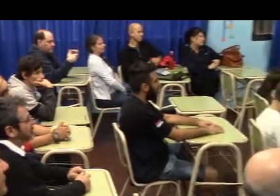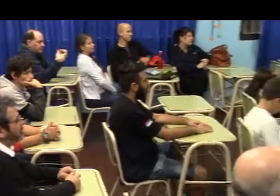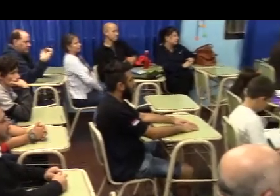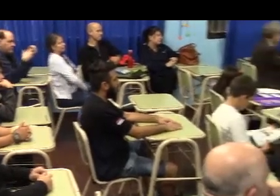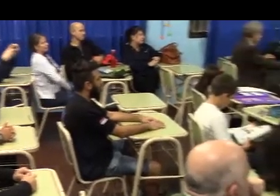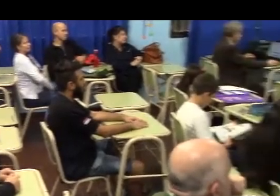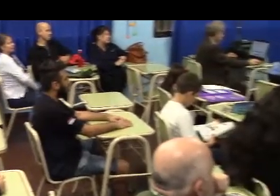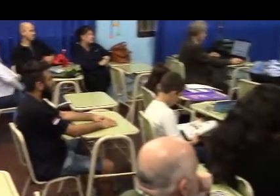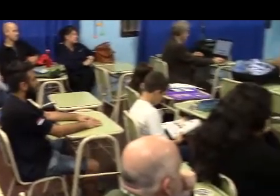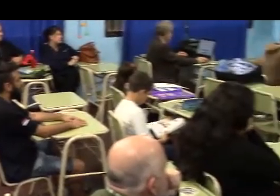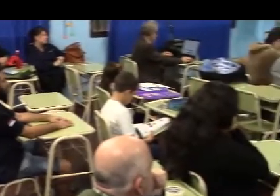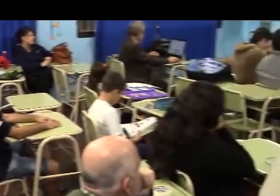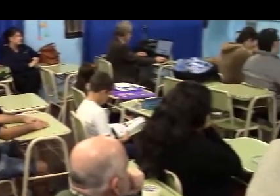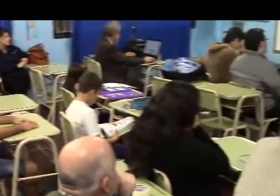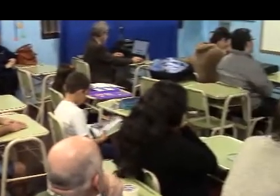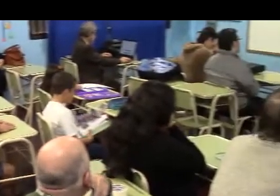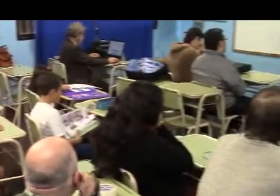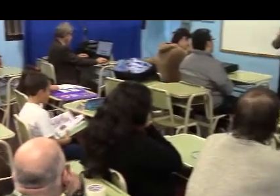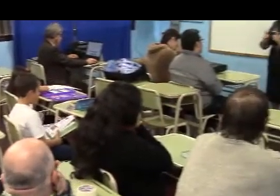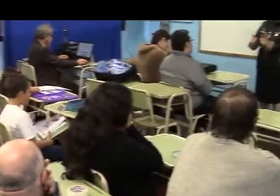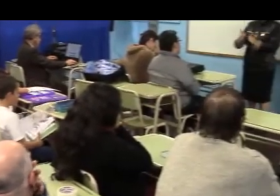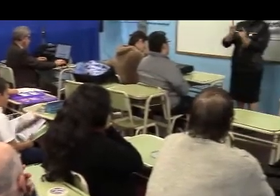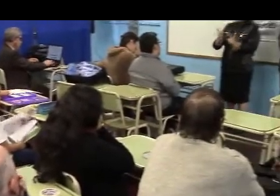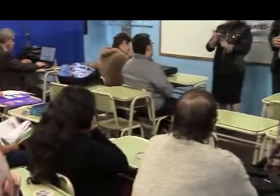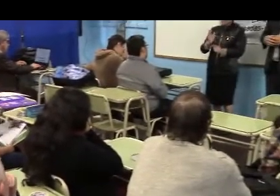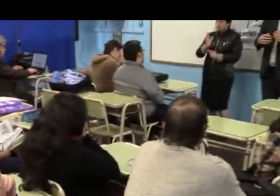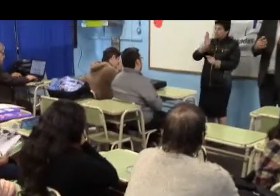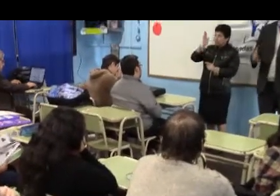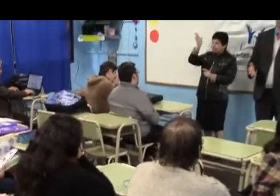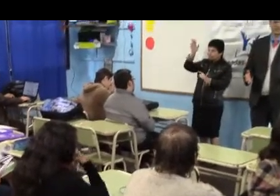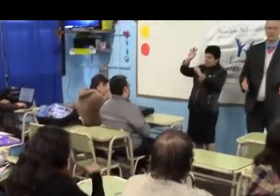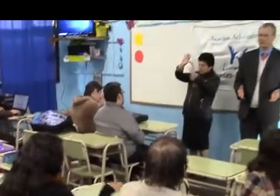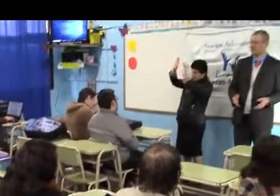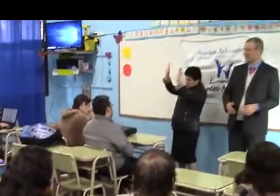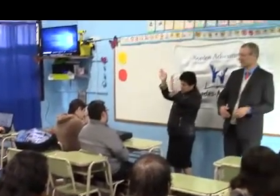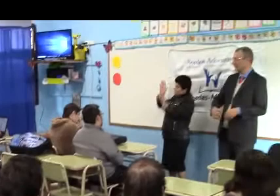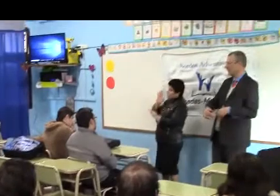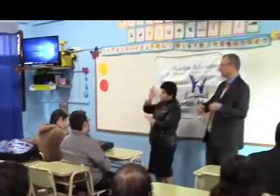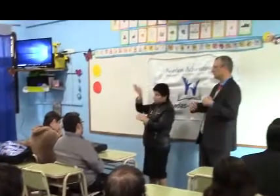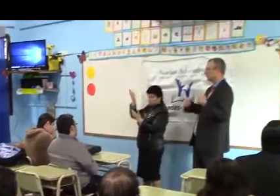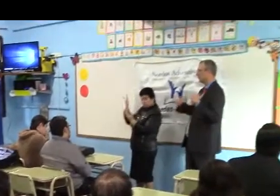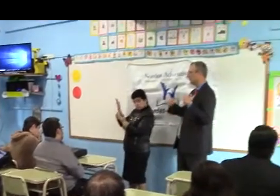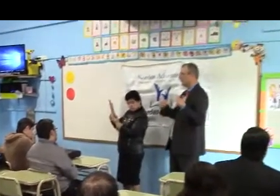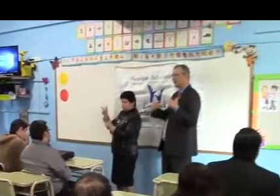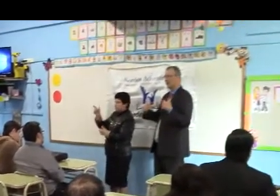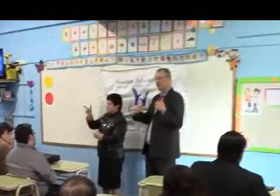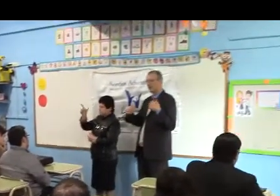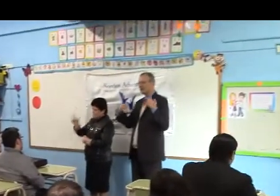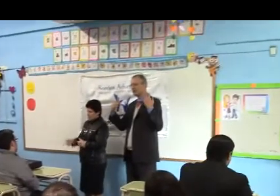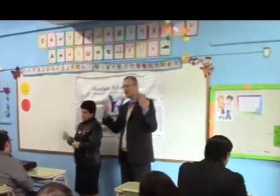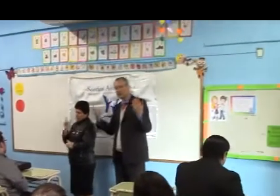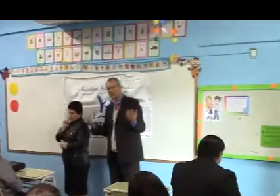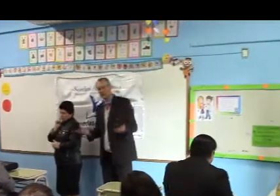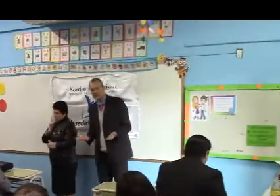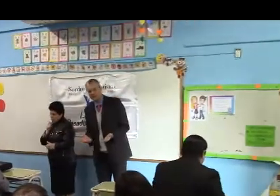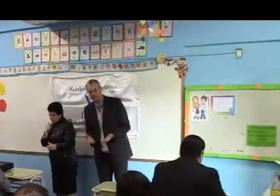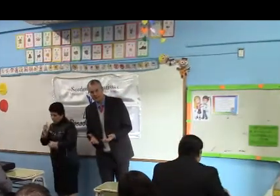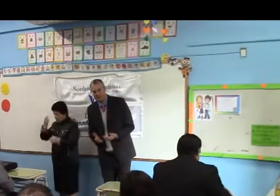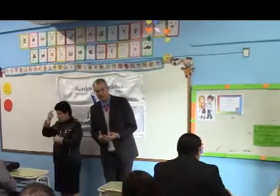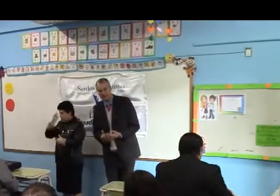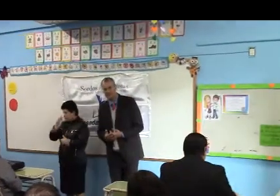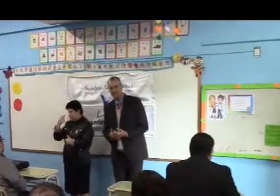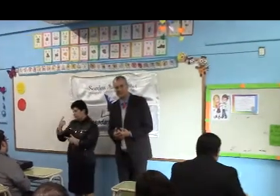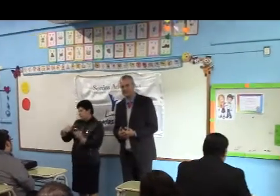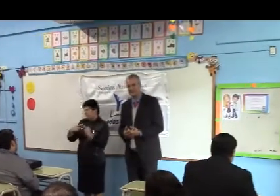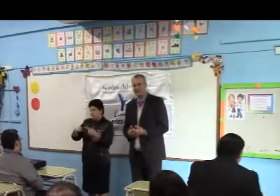parte, que pueda entrar el ciego, que pueda entrar el sordo, que pueda entrar otra persona con otra